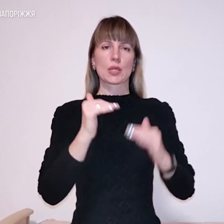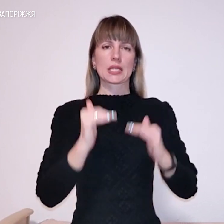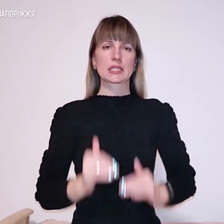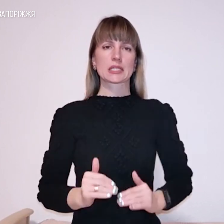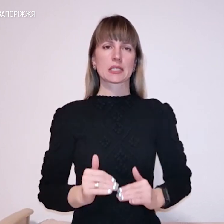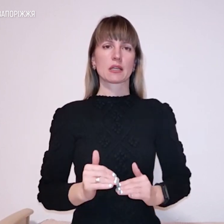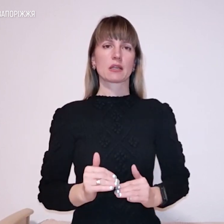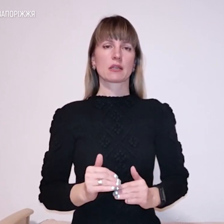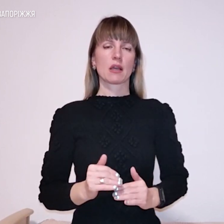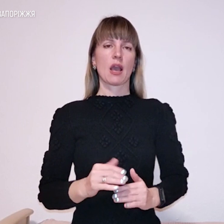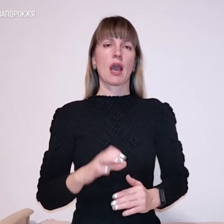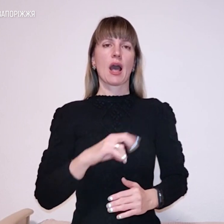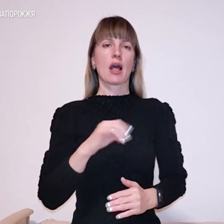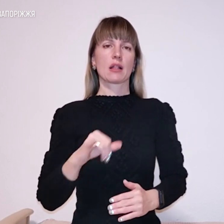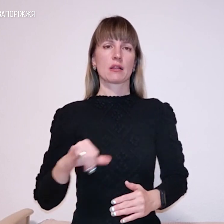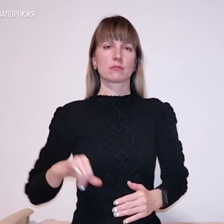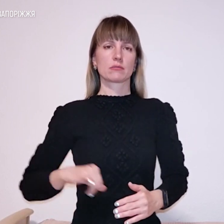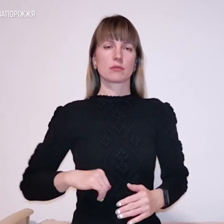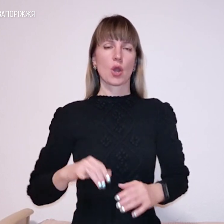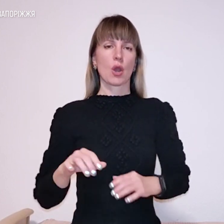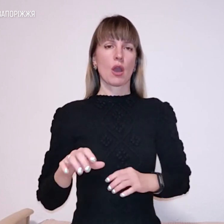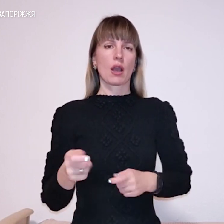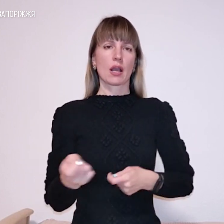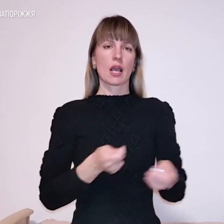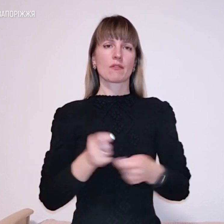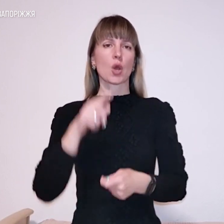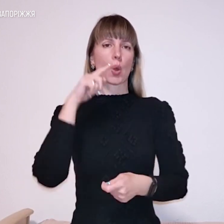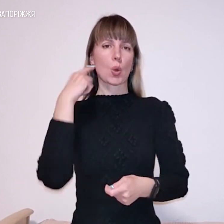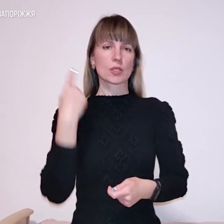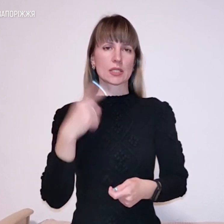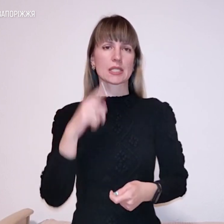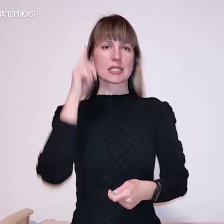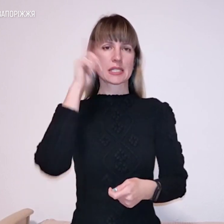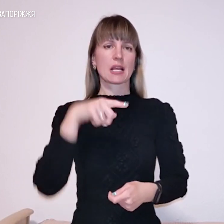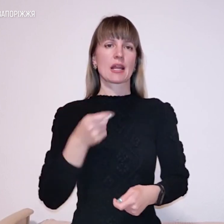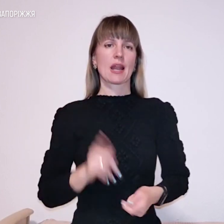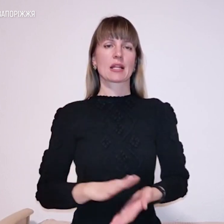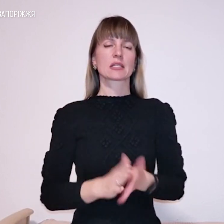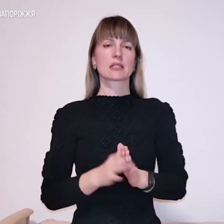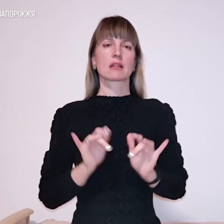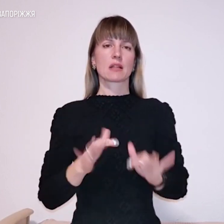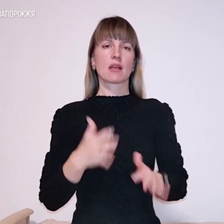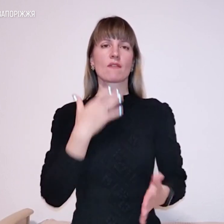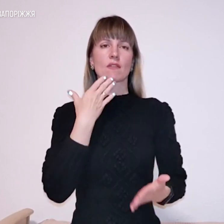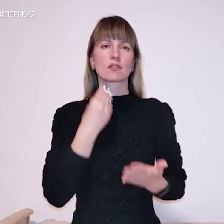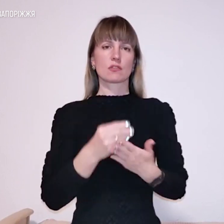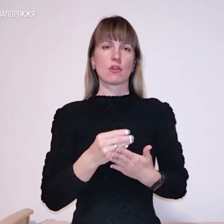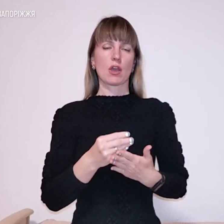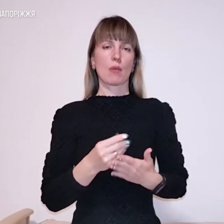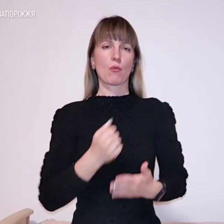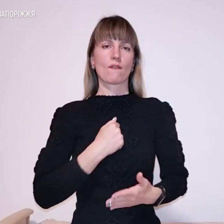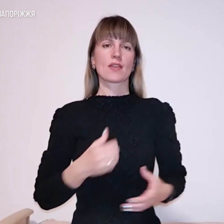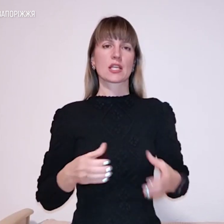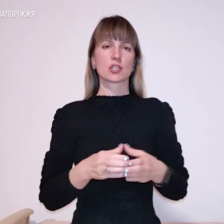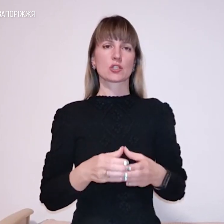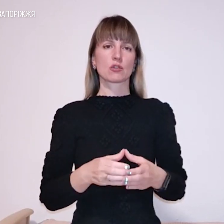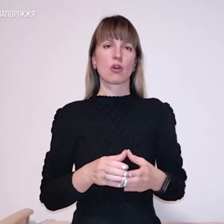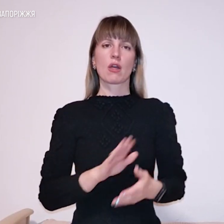Але злочинне військово-політичне керівництво Російської Федерації, знаючи реальний стан справ своєму орденському війську, не відмовляється від